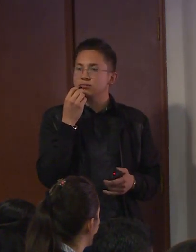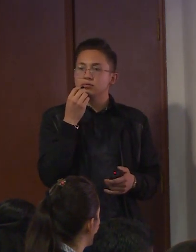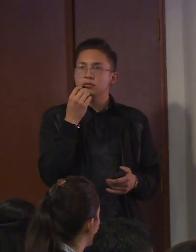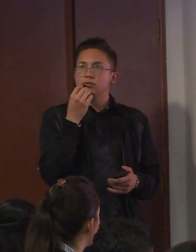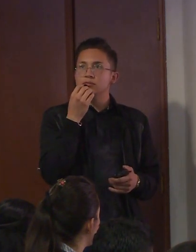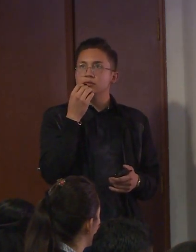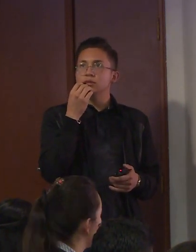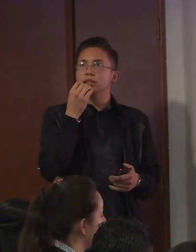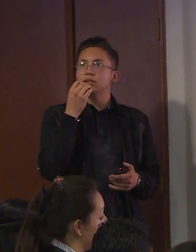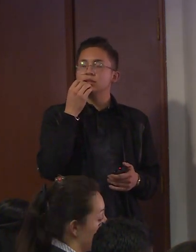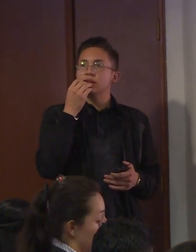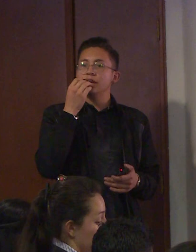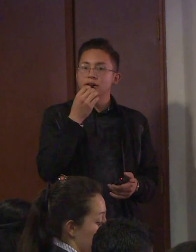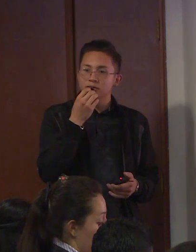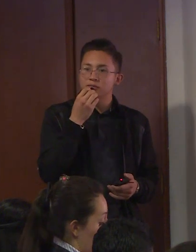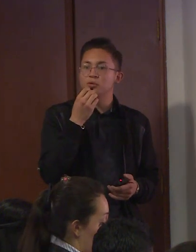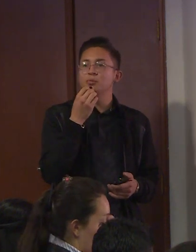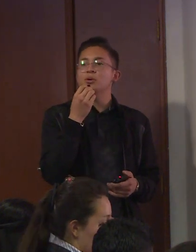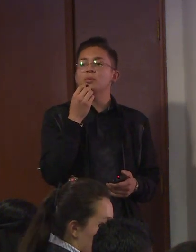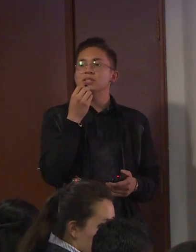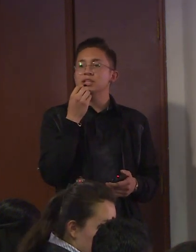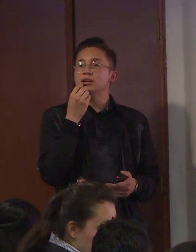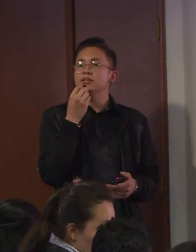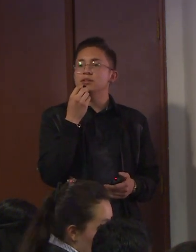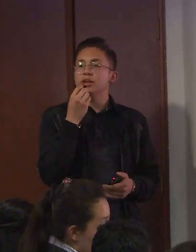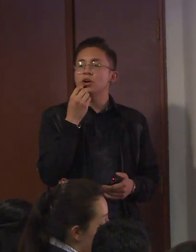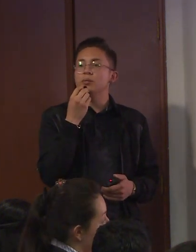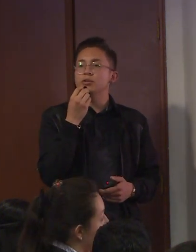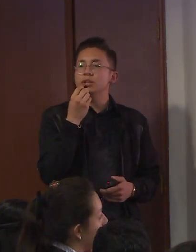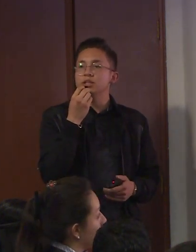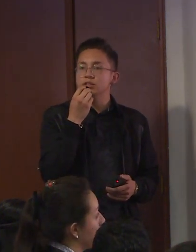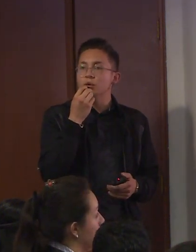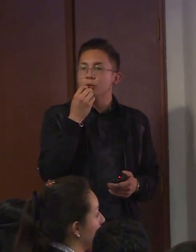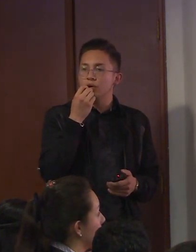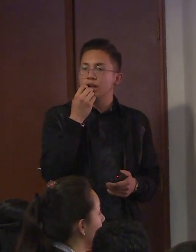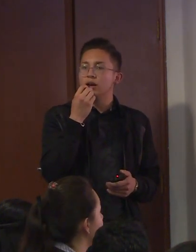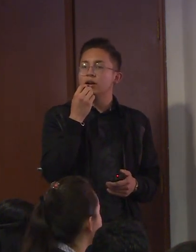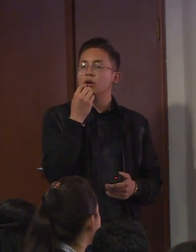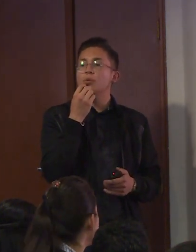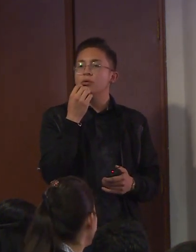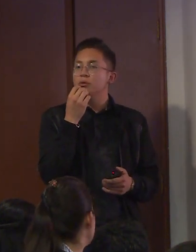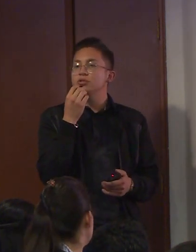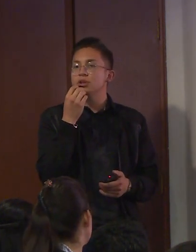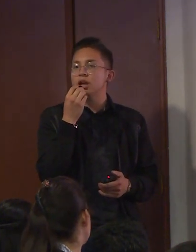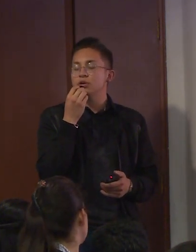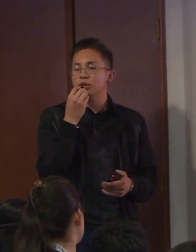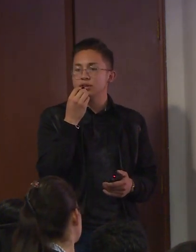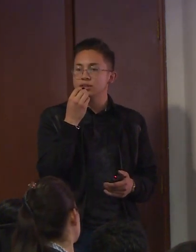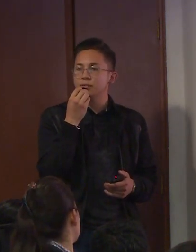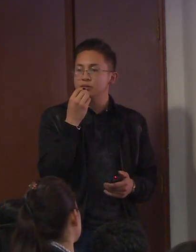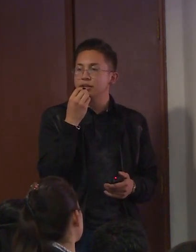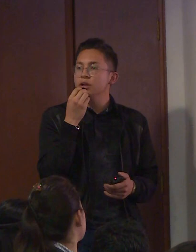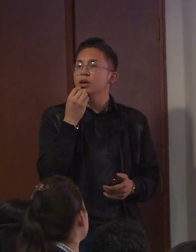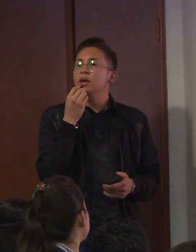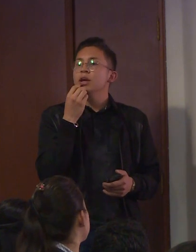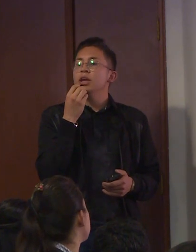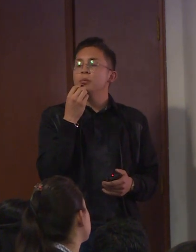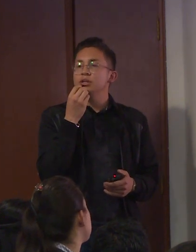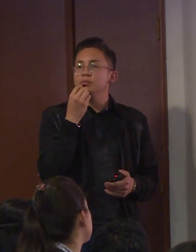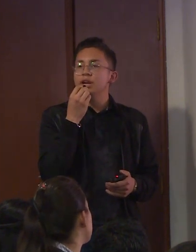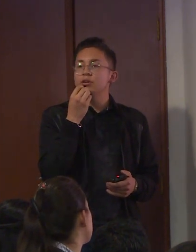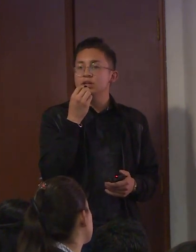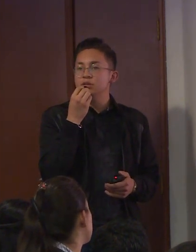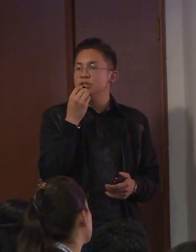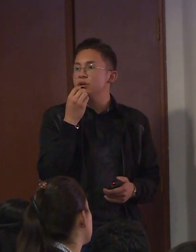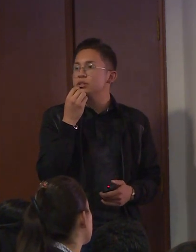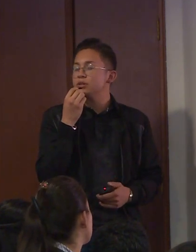Es ir un poco más allá de cómo nos han enseñado un poco cómo vemos la biodiversidad más bien, y